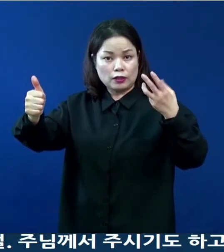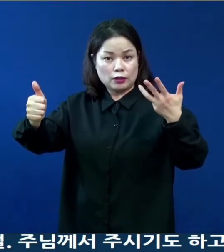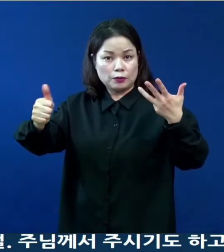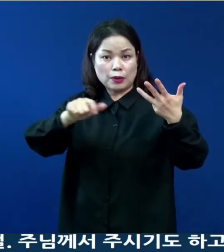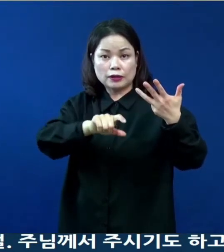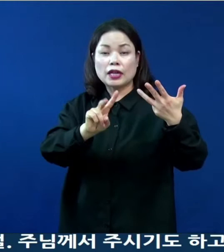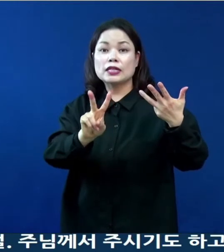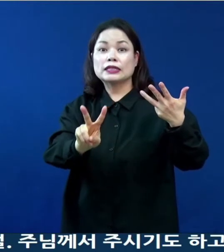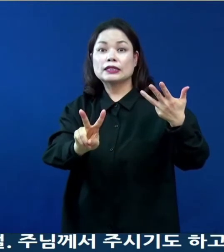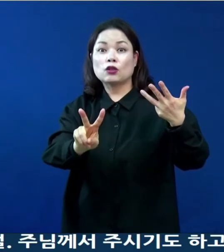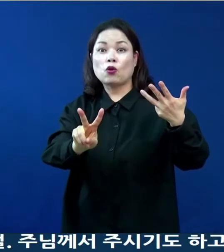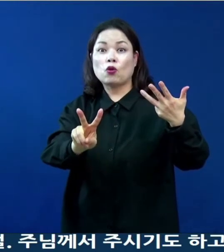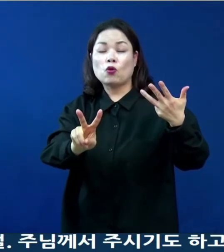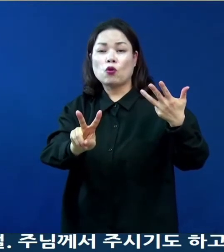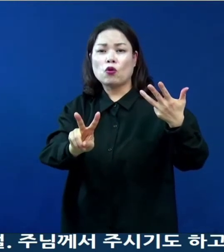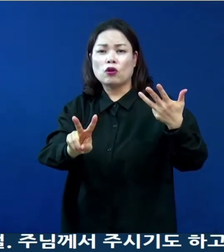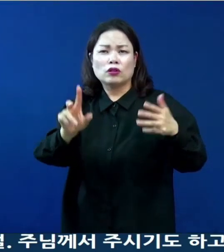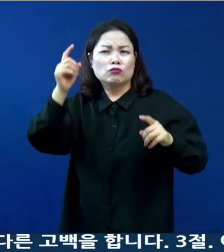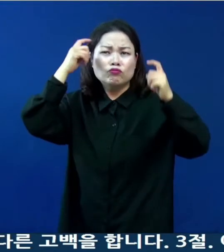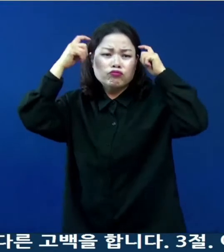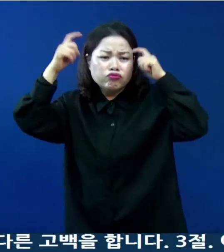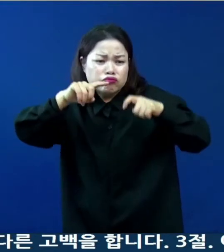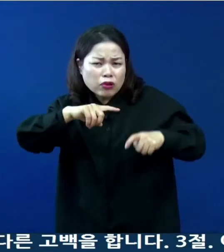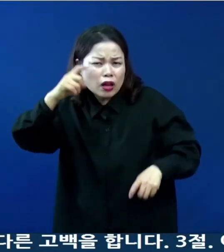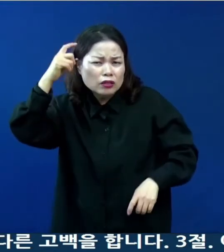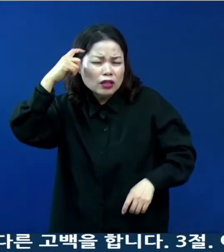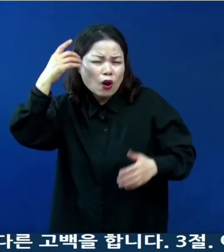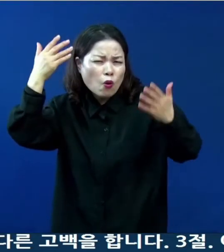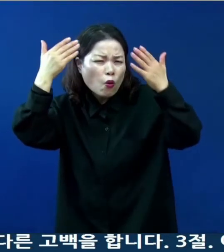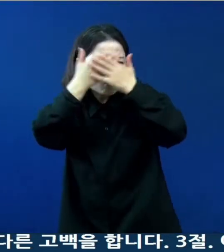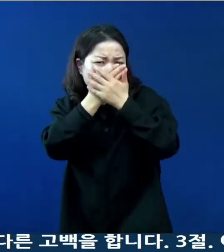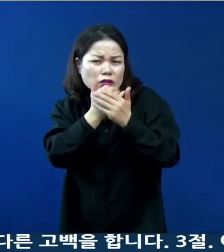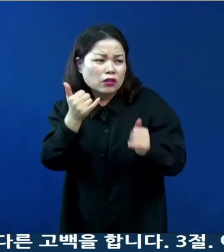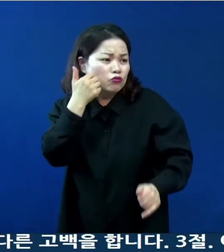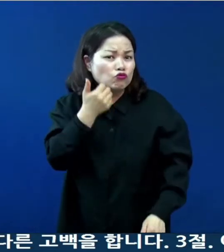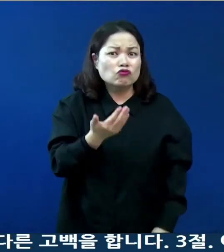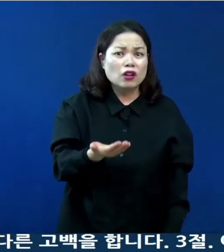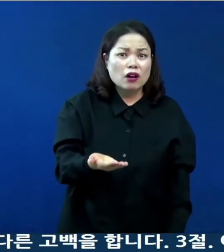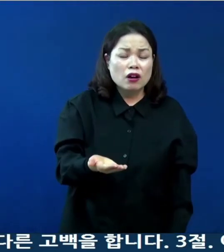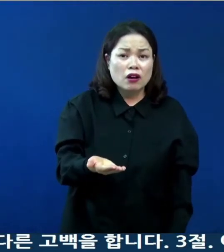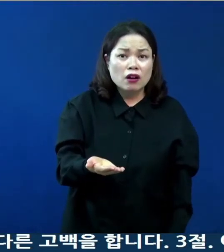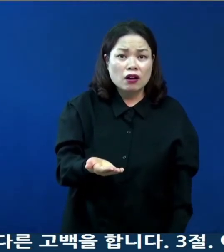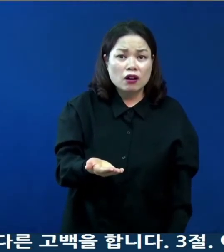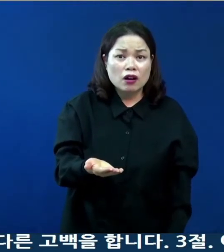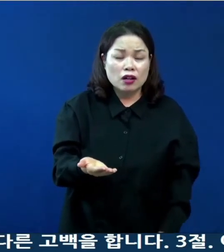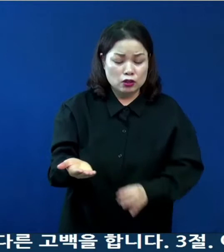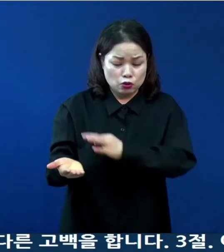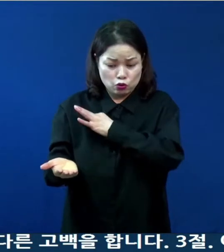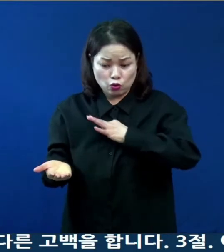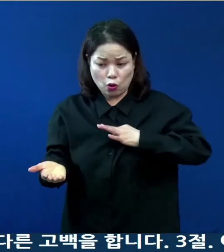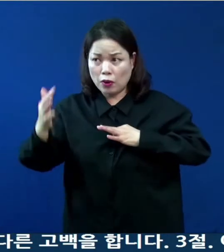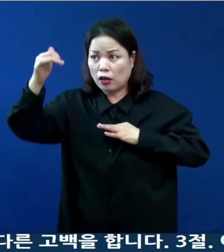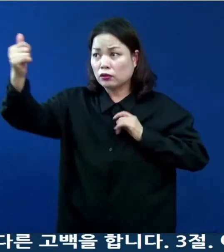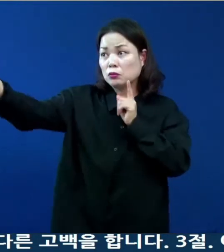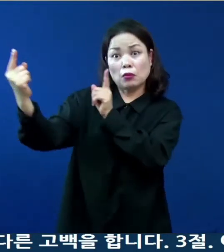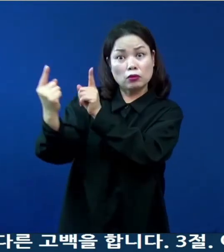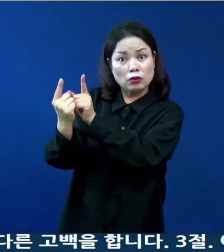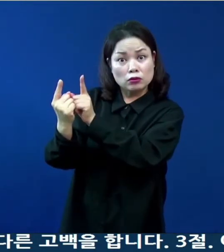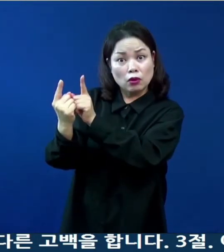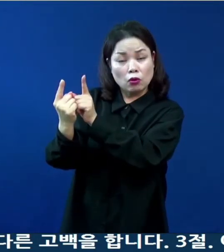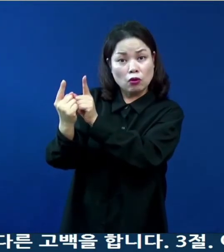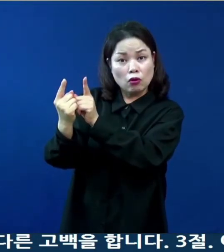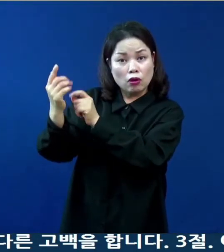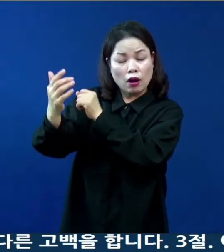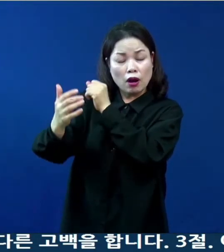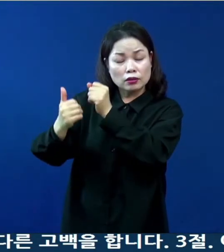뭐라고 말씀하시냐면 무지한 말로 생각을 어둡게 하는 자가 누구냐라고 말씀하세요. 욥이 하나님을 만났는데